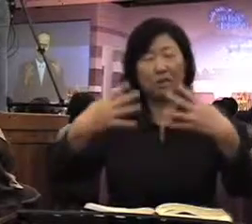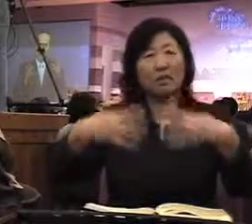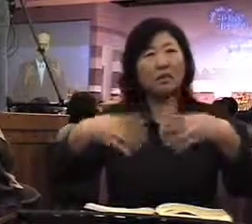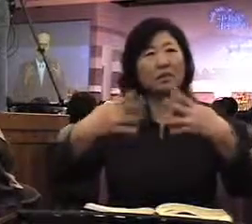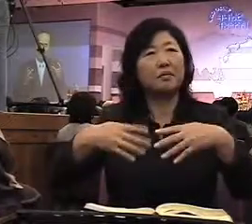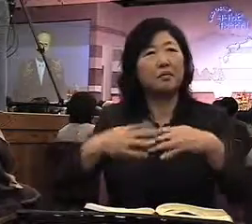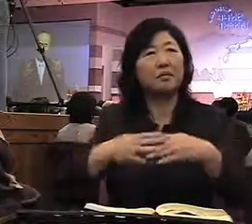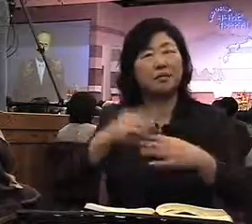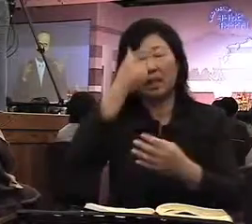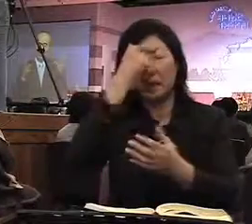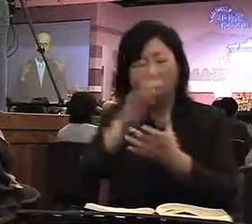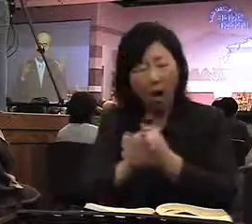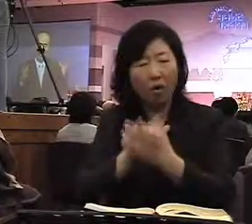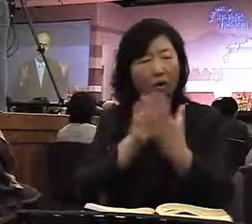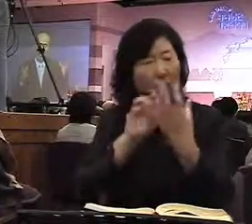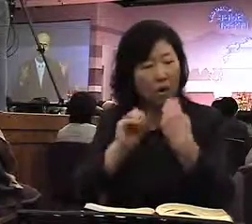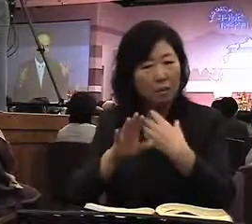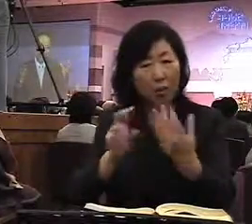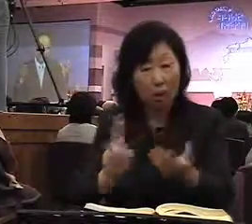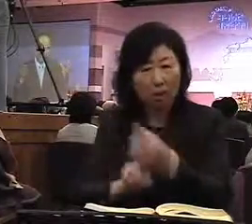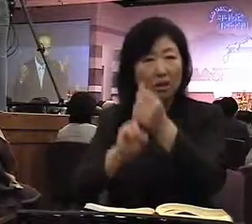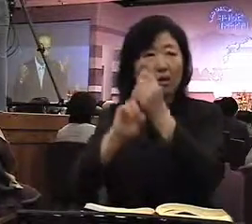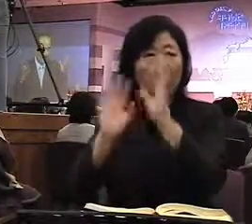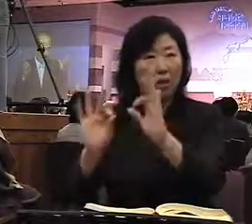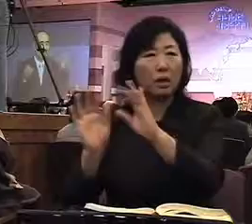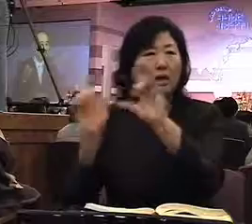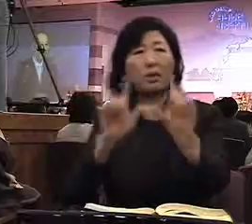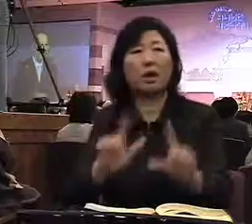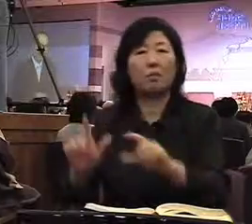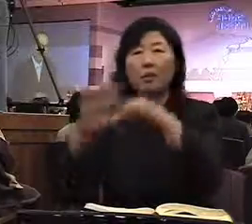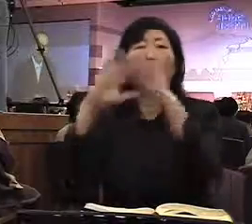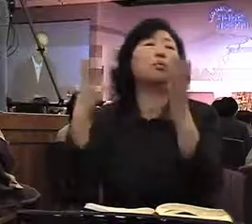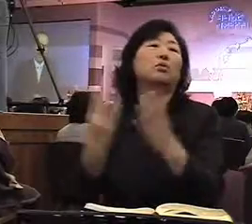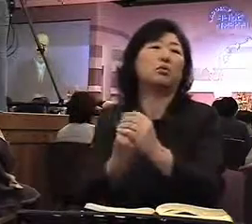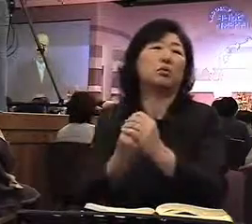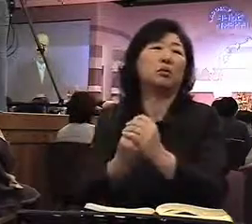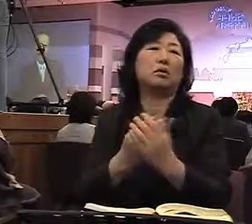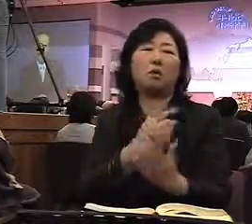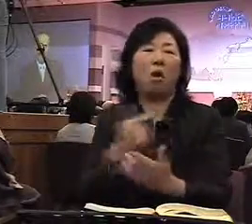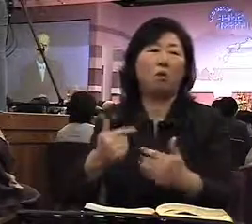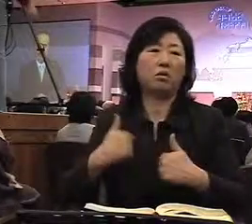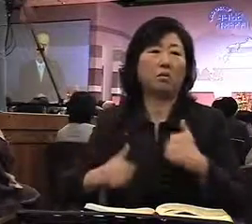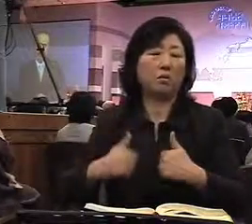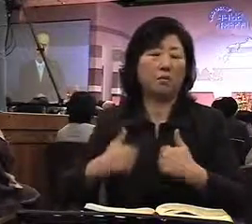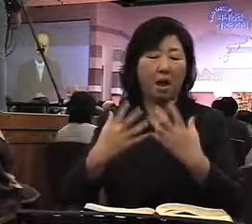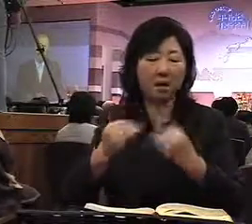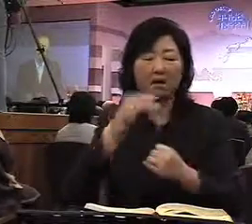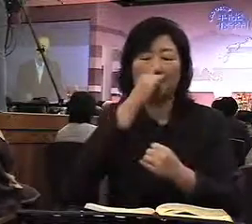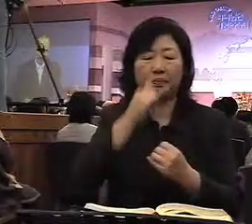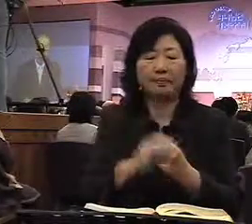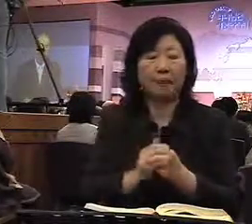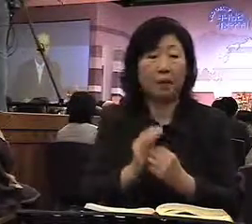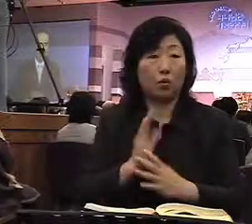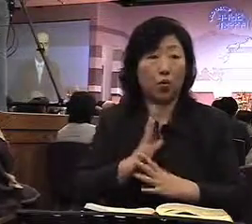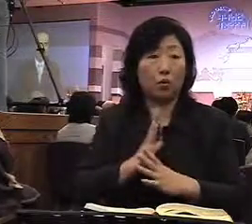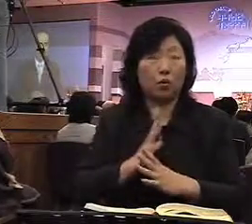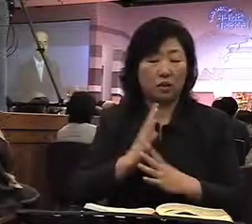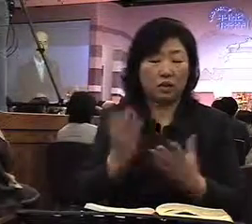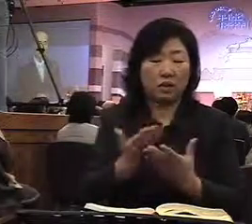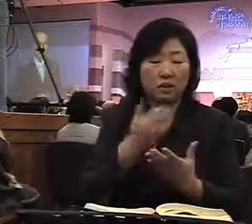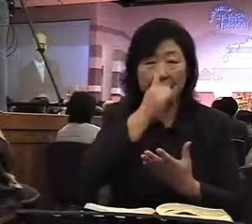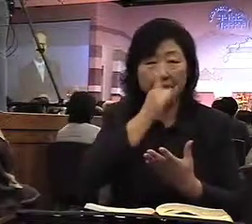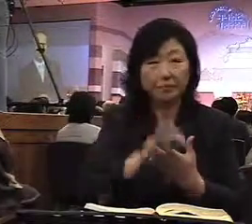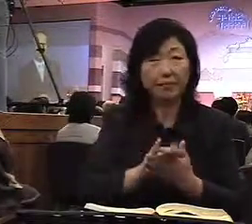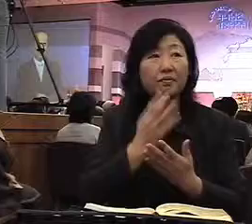기도하고 기도 응답을 받고 기적을 보는 것이 제 삶이 전부였어요. 너무 기뻤어요. 참 놀라운 일은요,